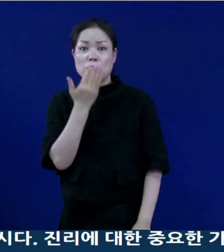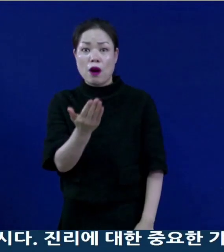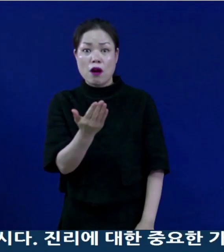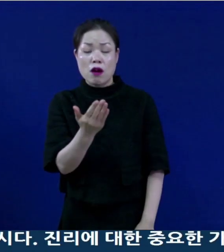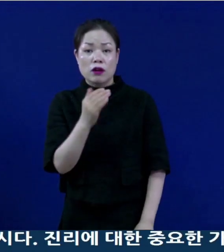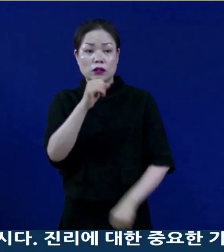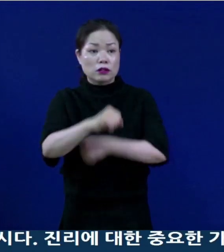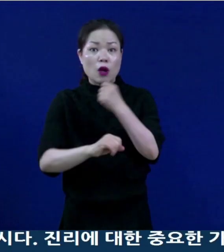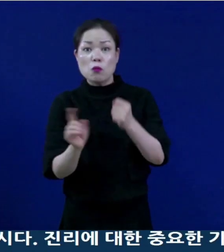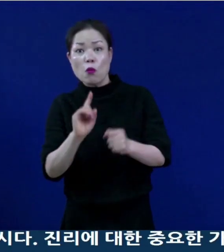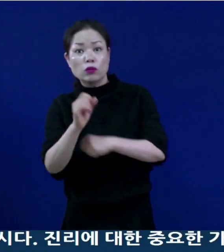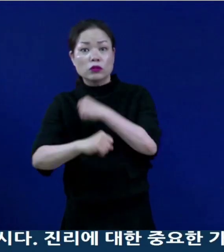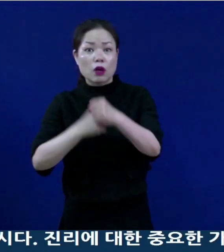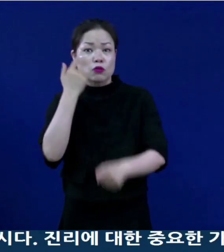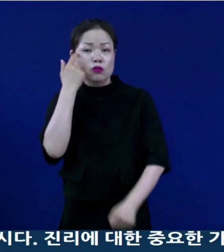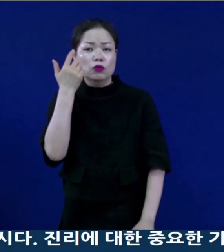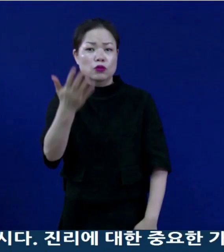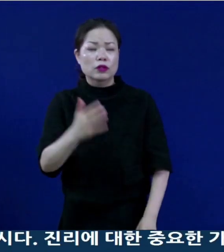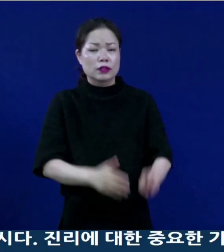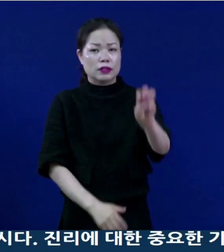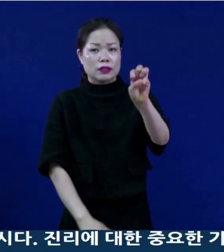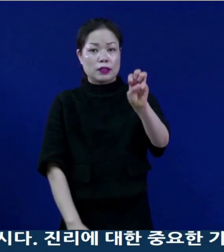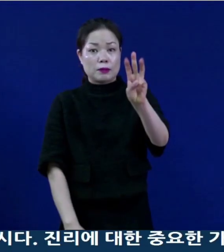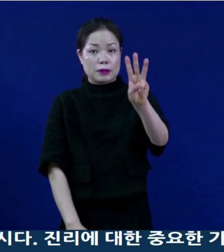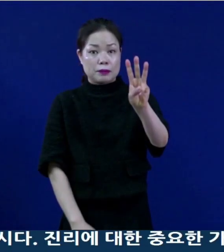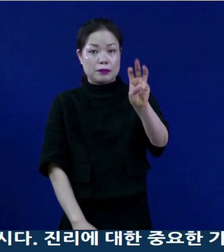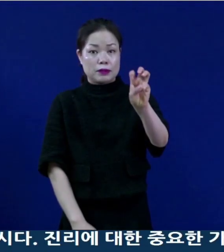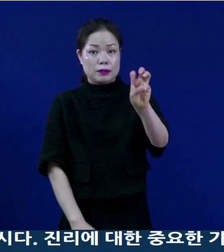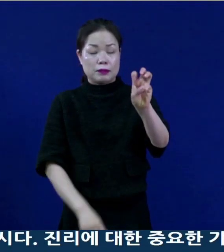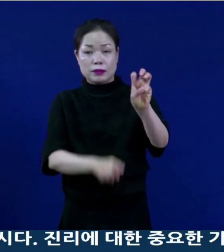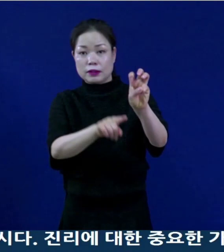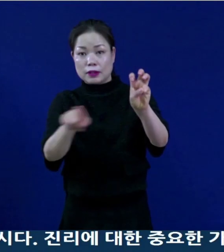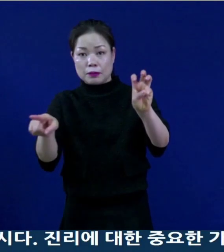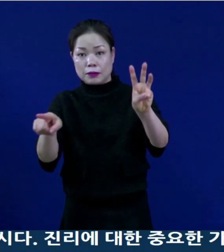이 자유는 어떤 자유이냐면 33절부터